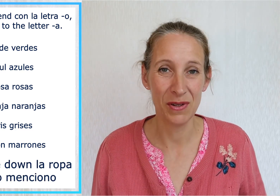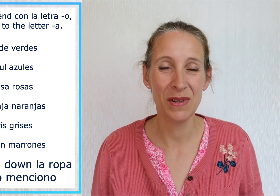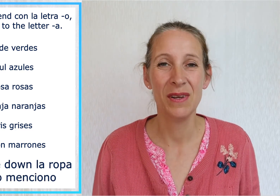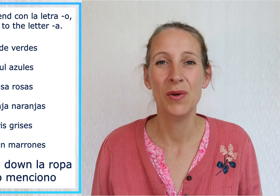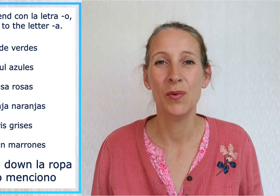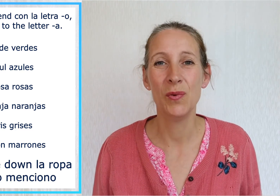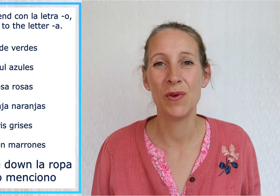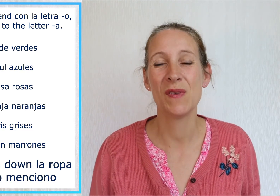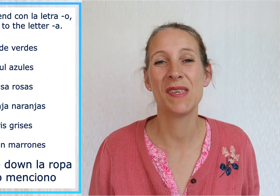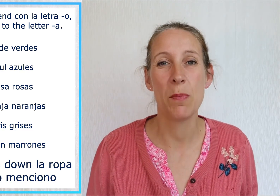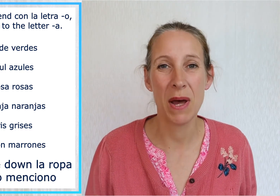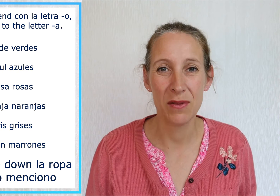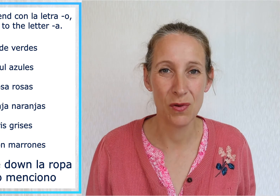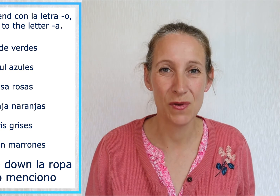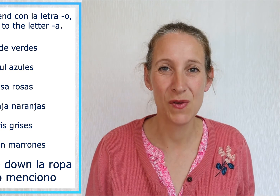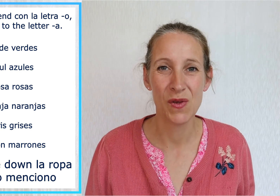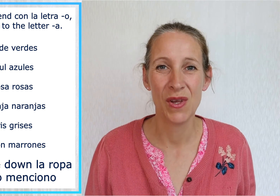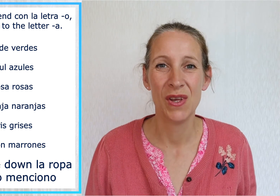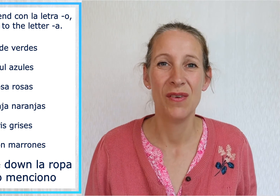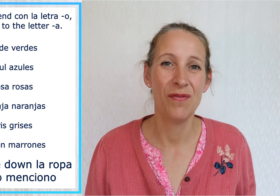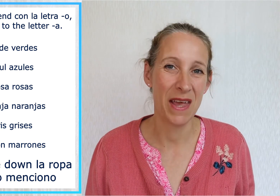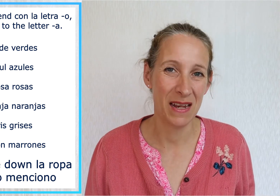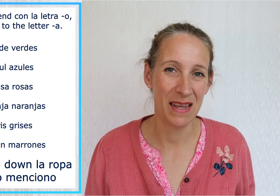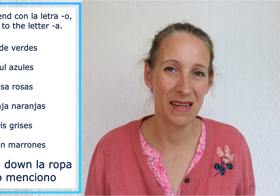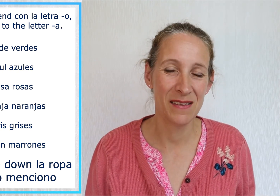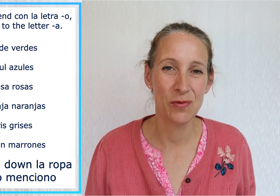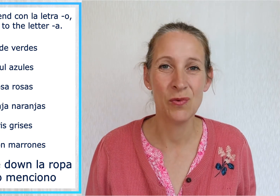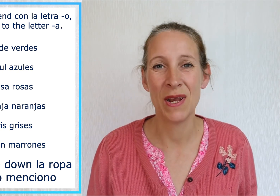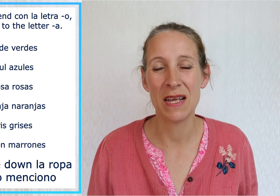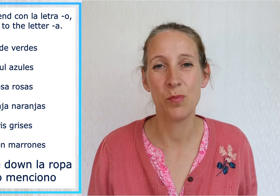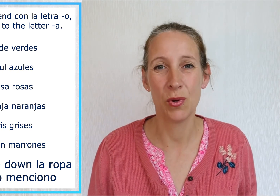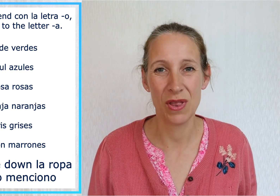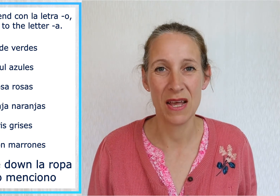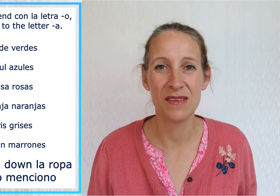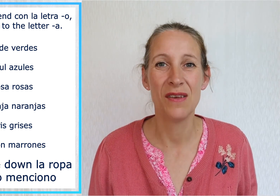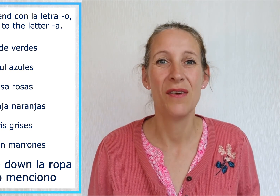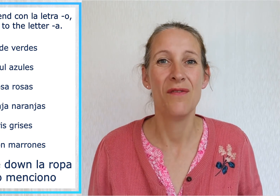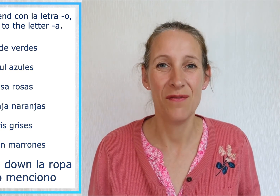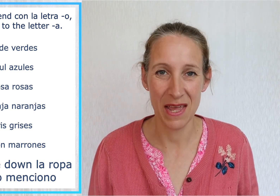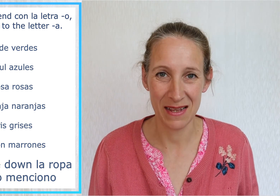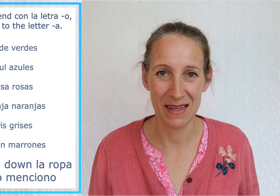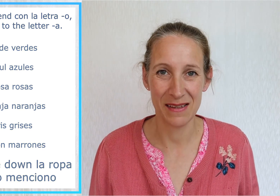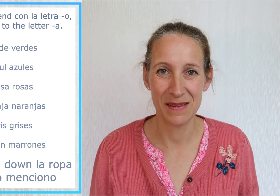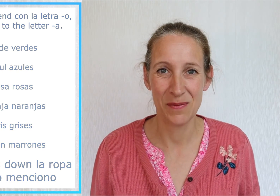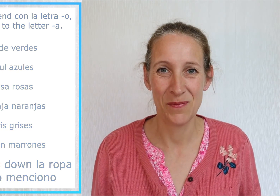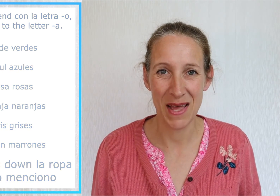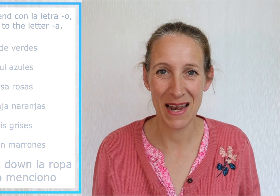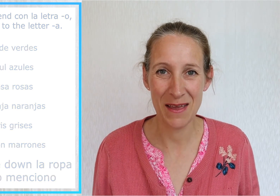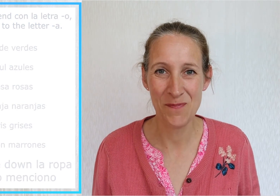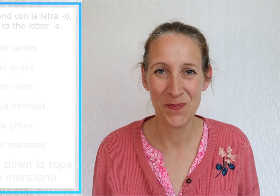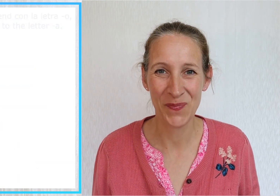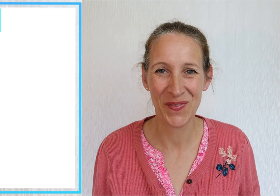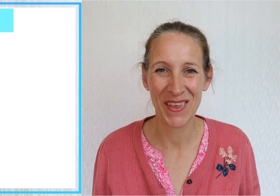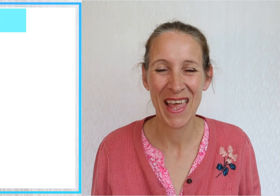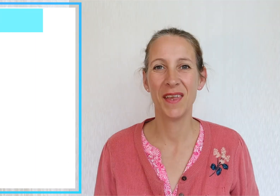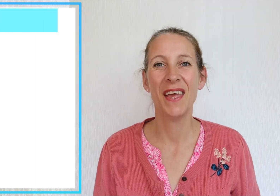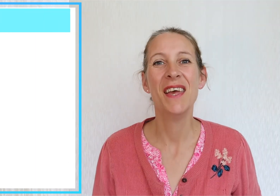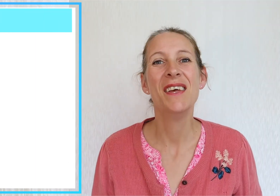plural, unos zapatos verdes, unas botas verdes. ¿Vale?